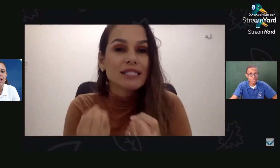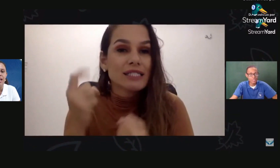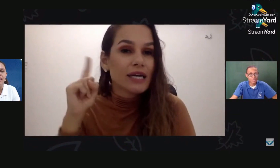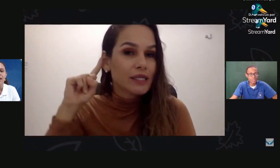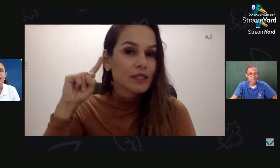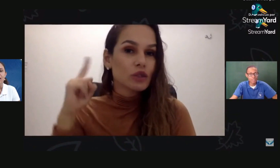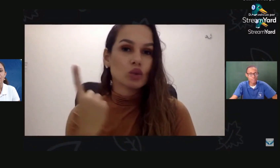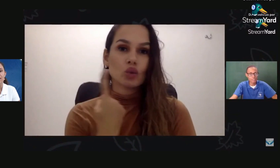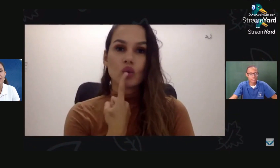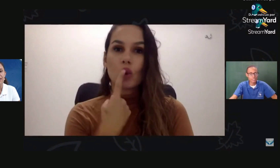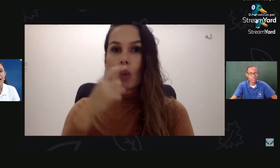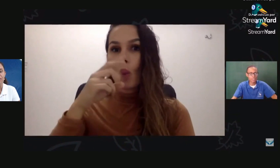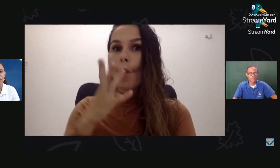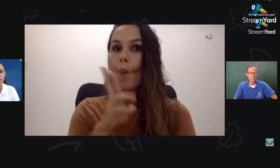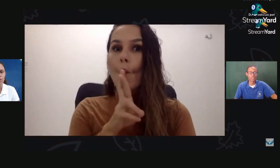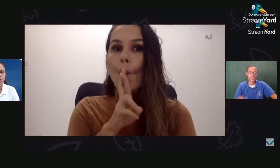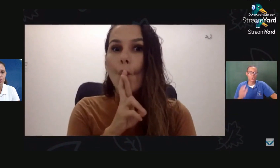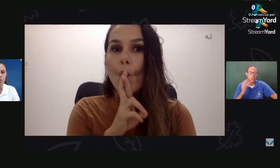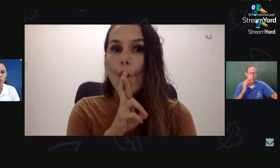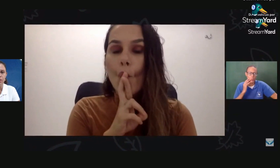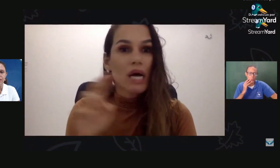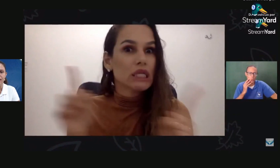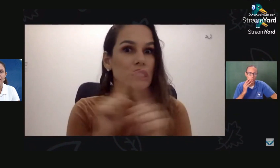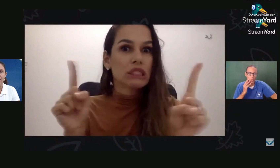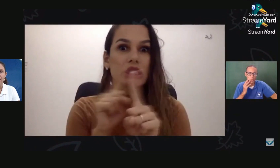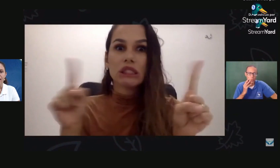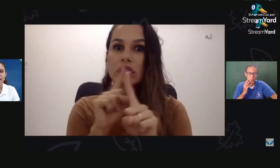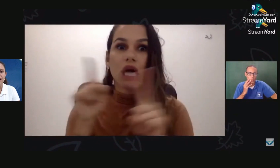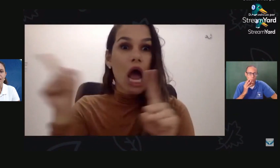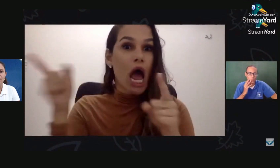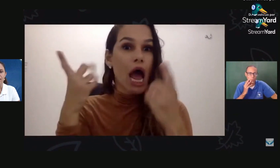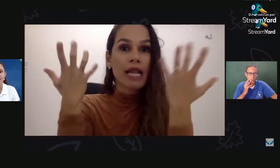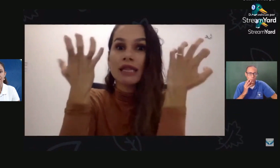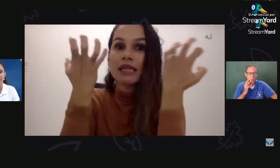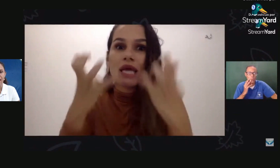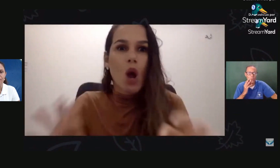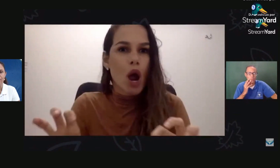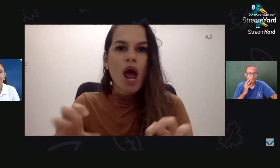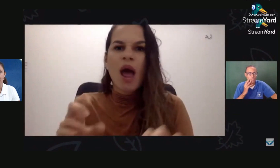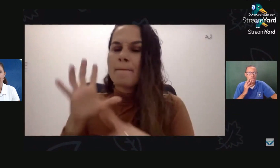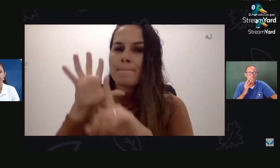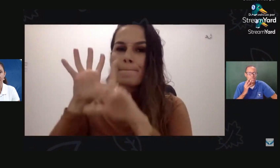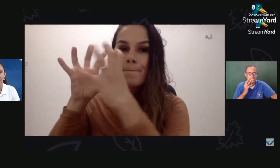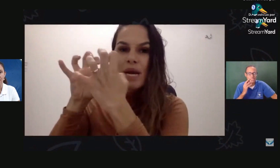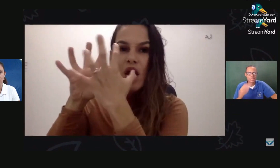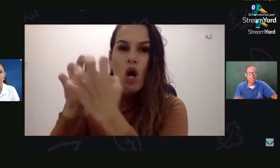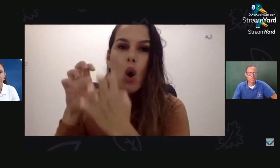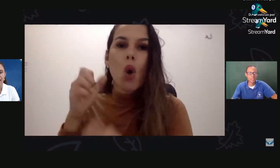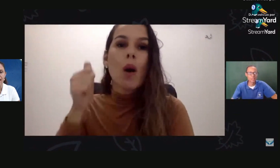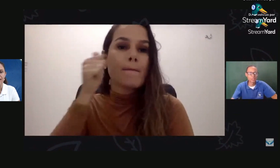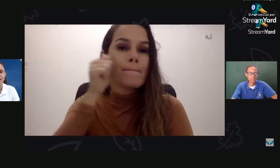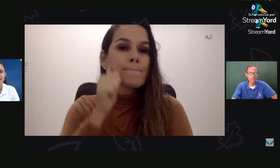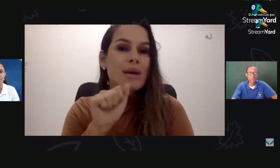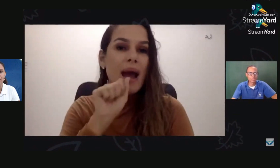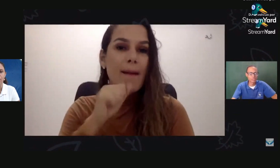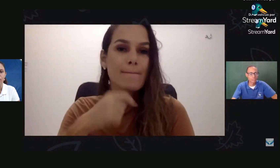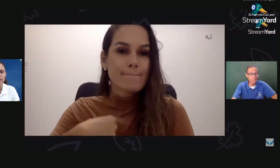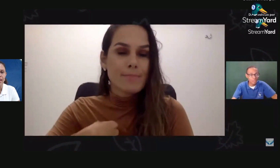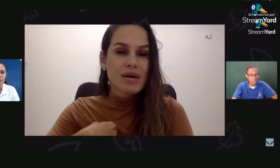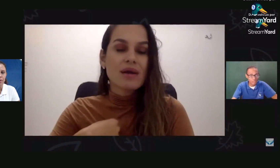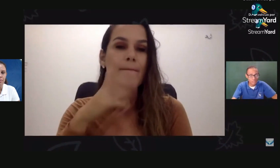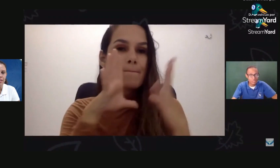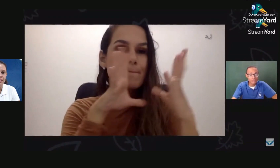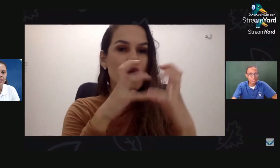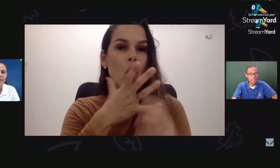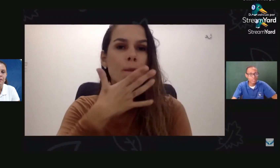tentava, não aceitava que eu fosse surda. Ele não aceitava a surdez, assim, brigou